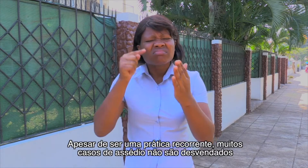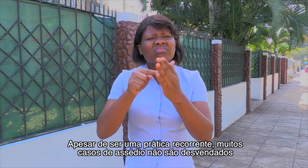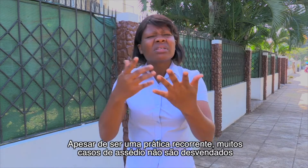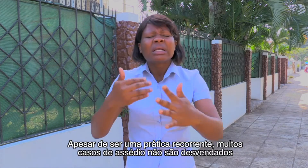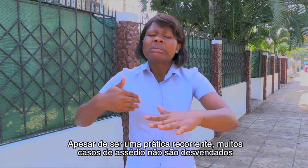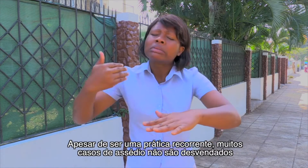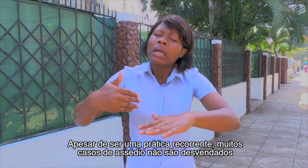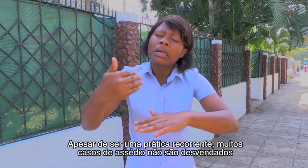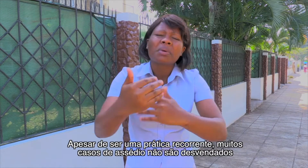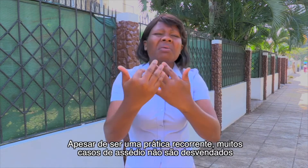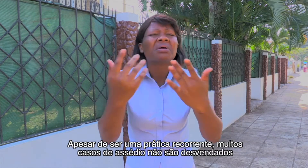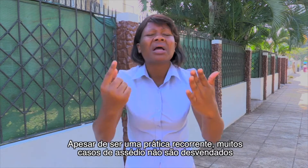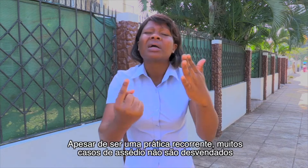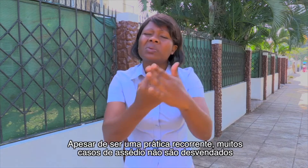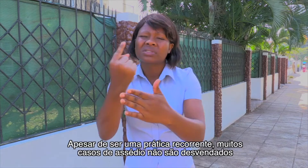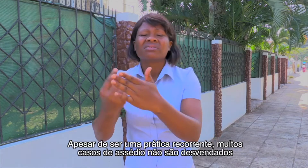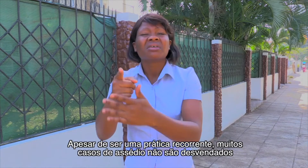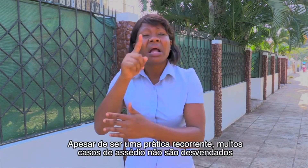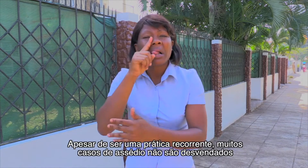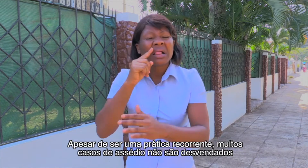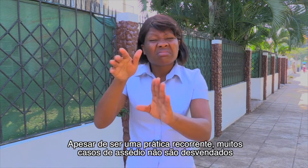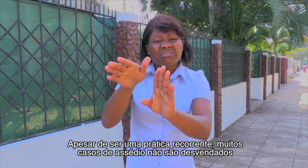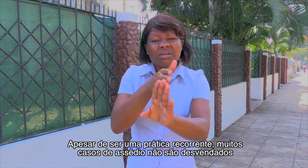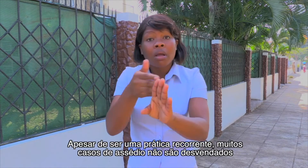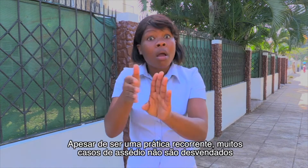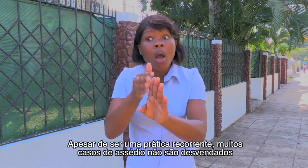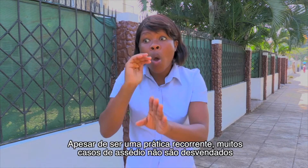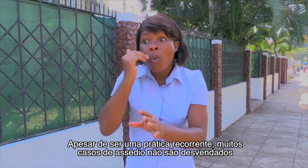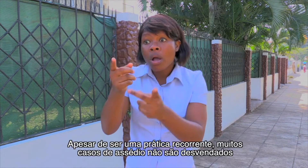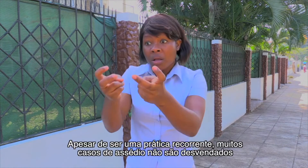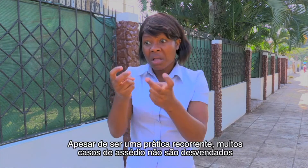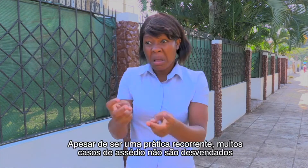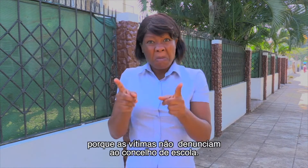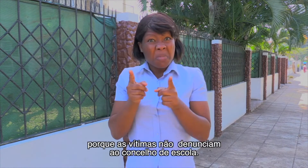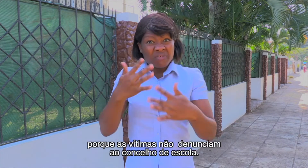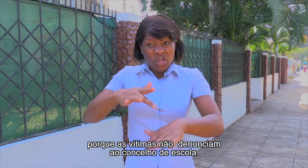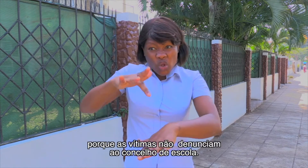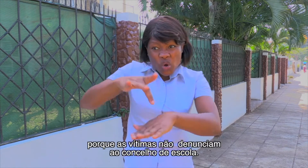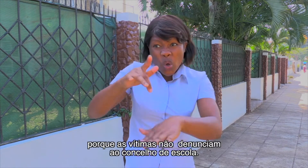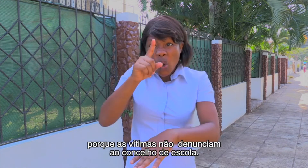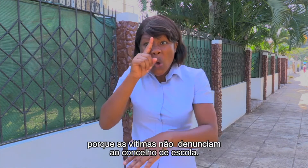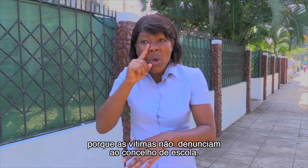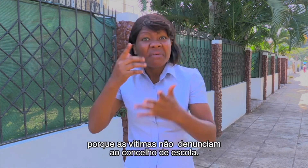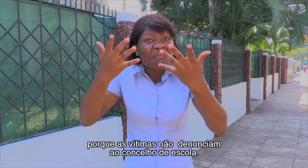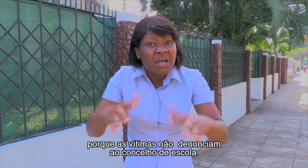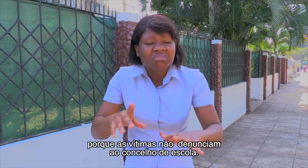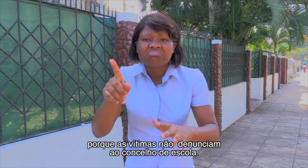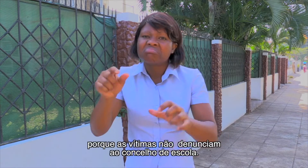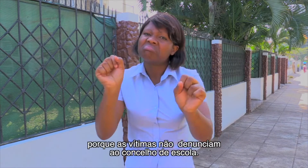Apesar de ser uma prática recorrente, muitos casos de assédio não são desvendados, porque as vítimas não denunciam